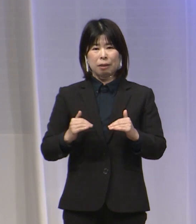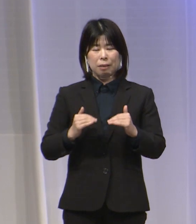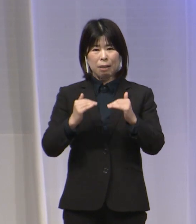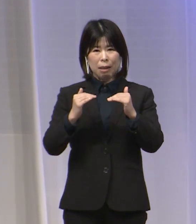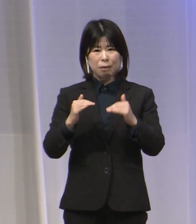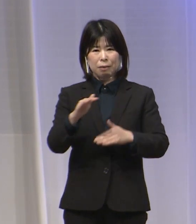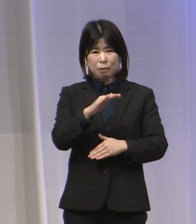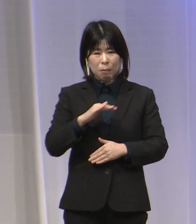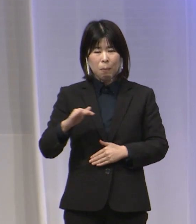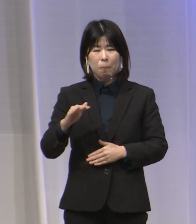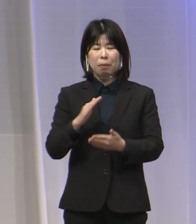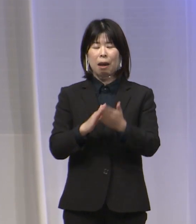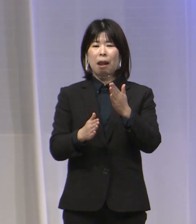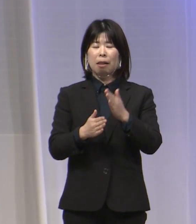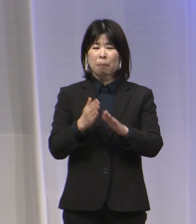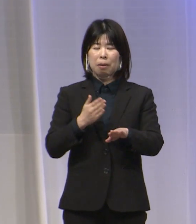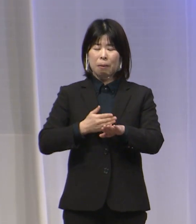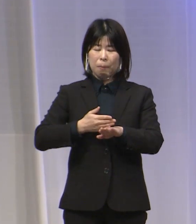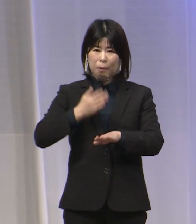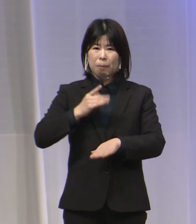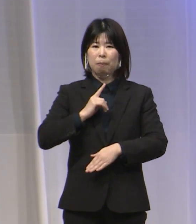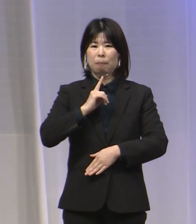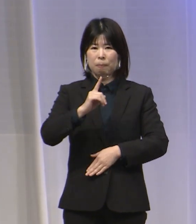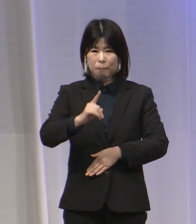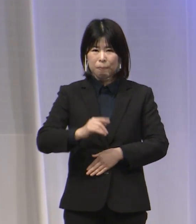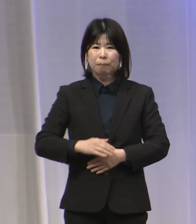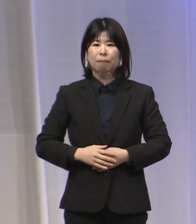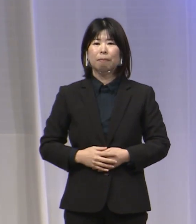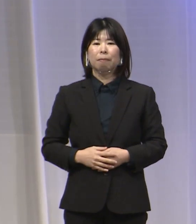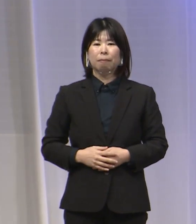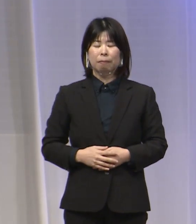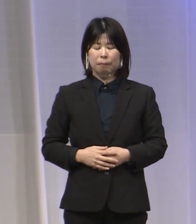改めて深く御礼申し上げます